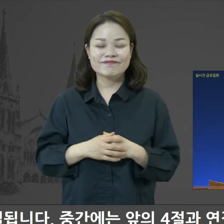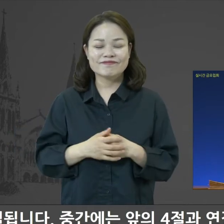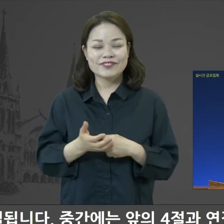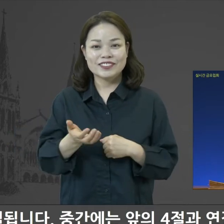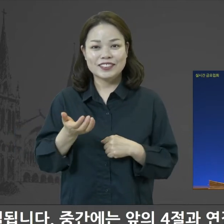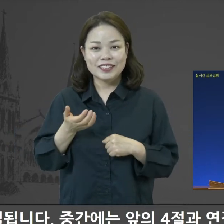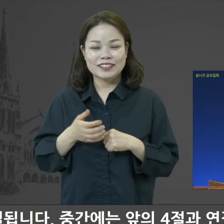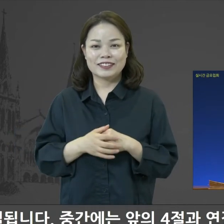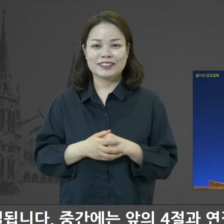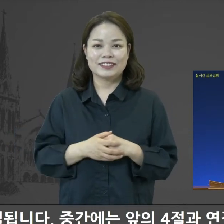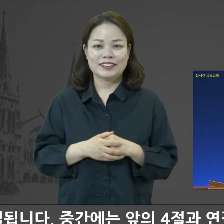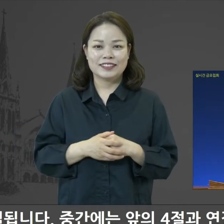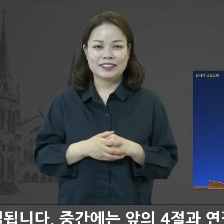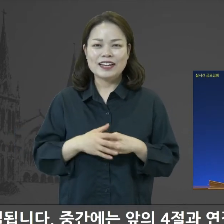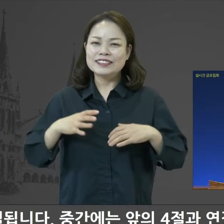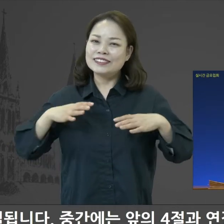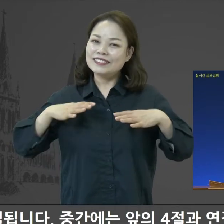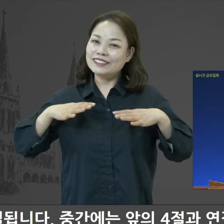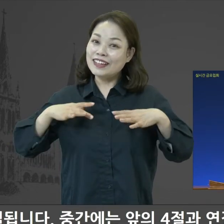전에